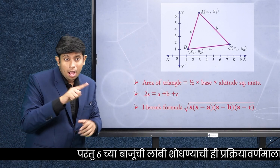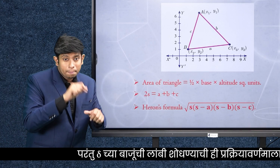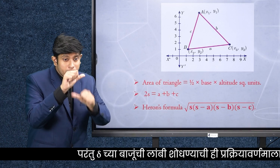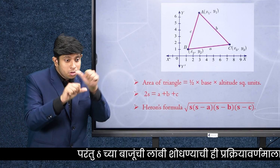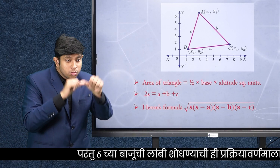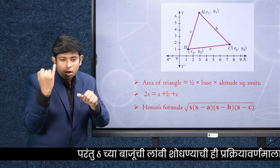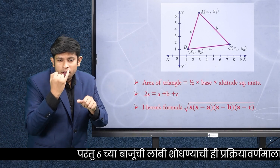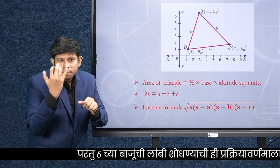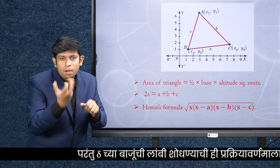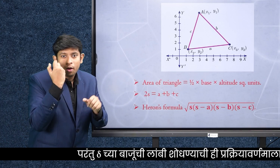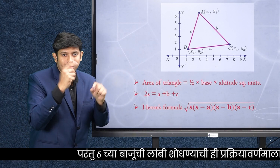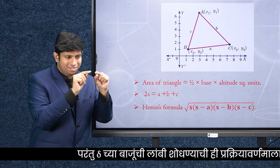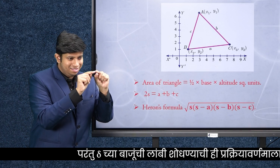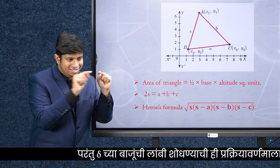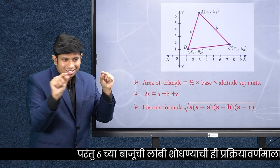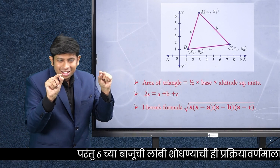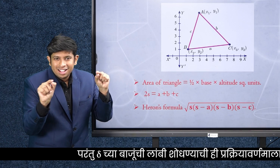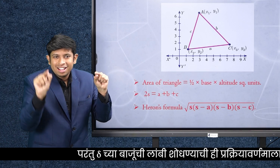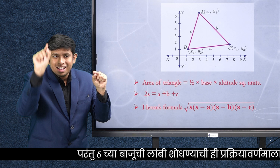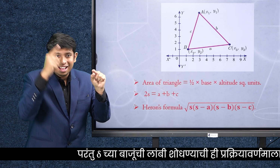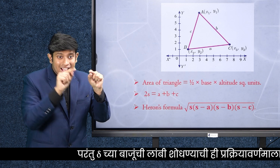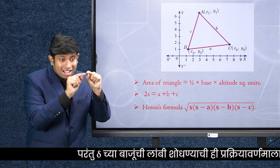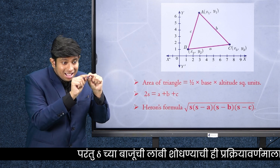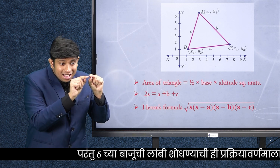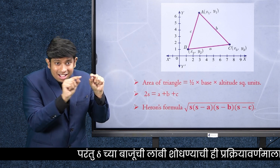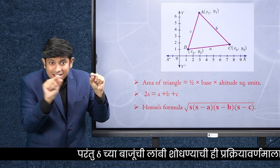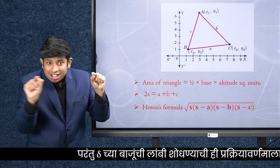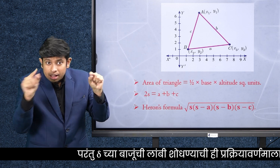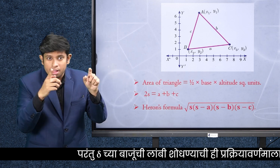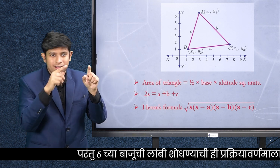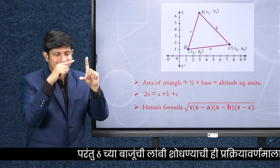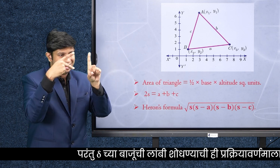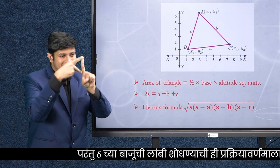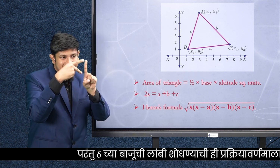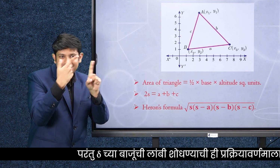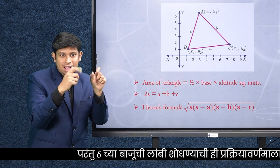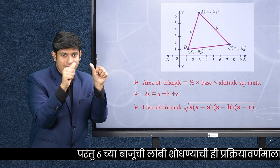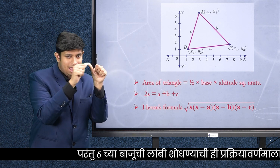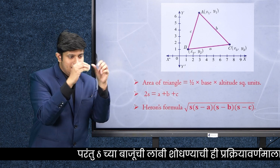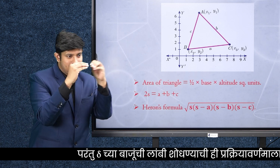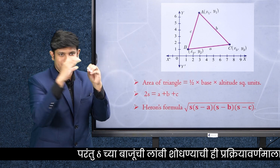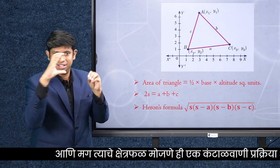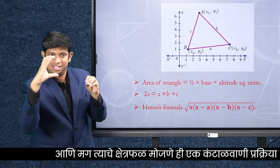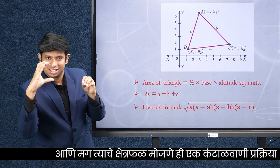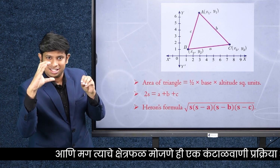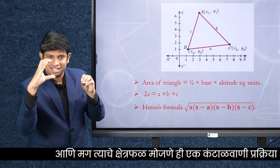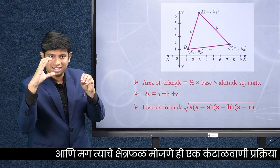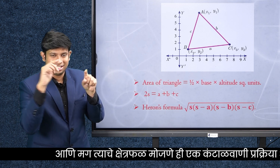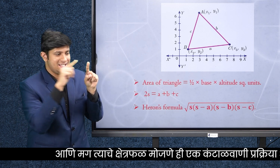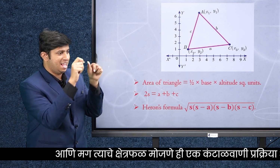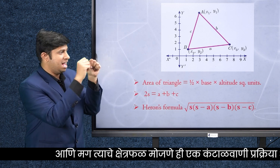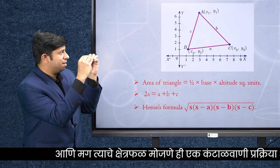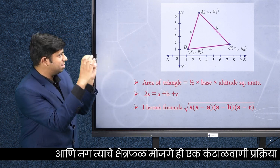परंतु ऐच्या बाजूंची लांबी शोधण्याची ही प्रक्रिया वर्णमाला आणि मग त्याचे